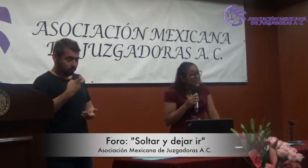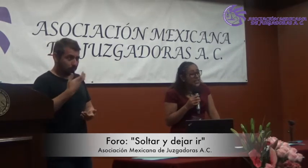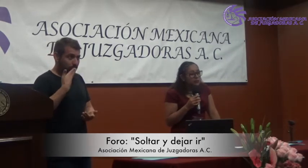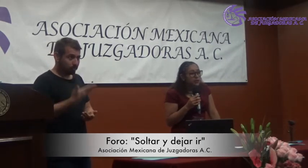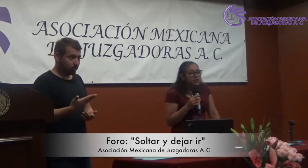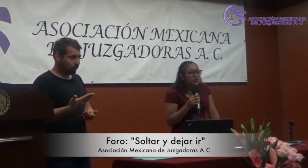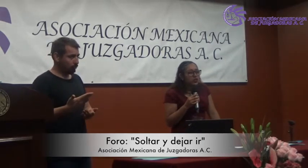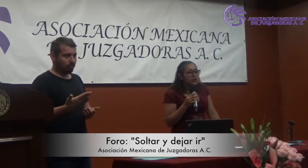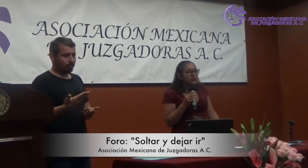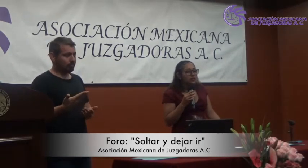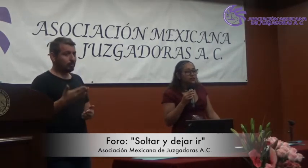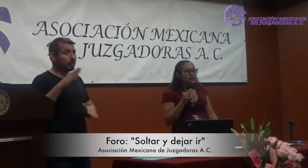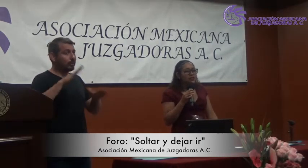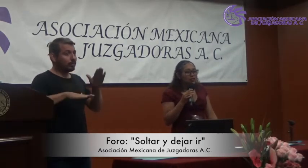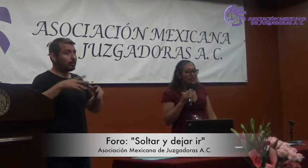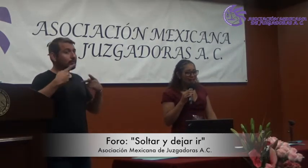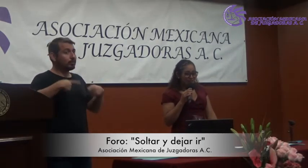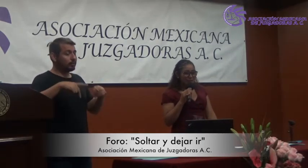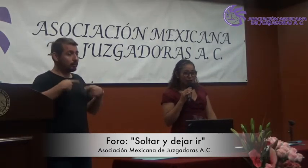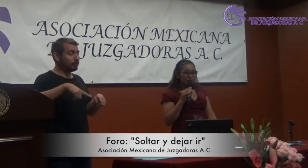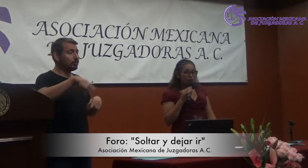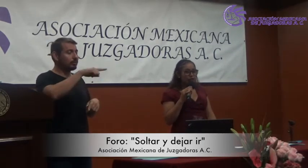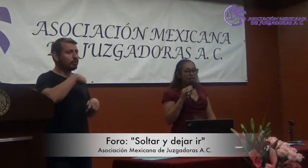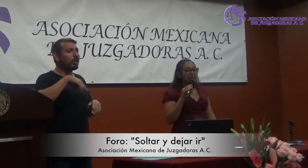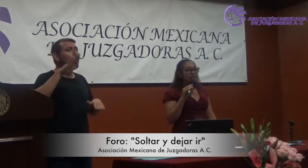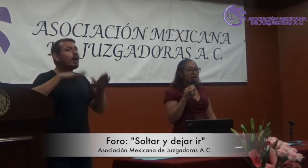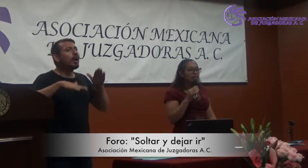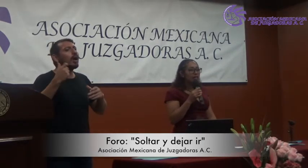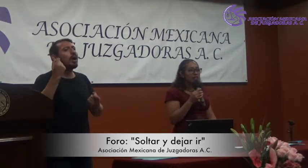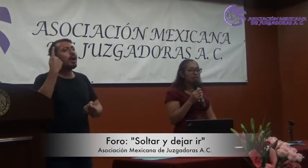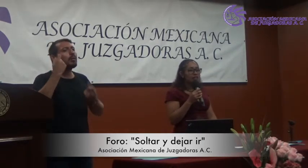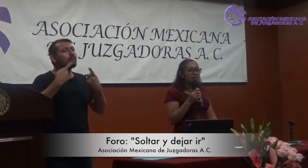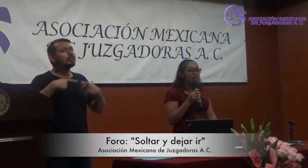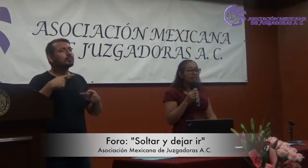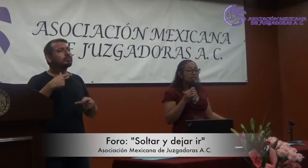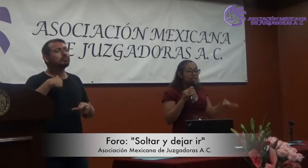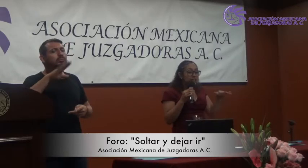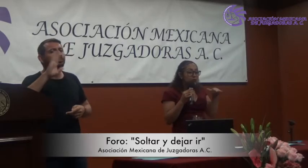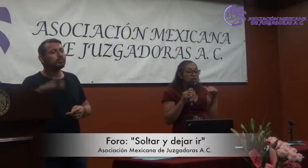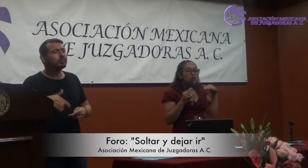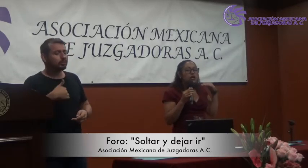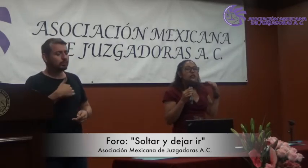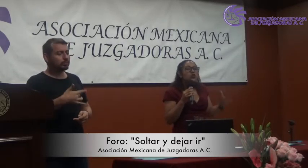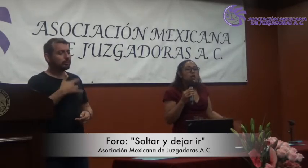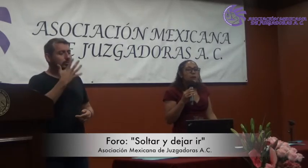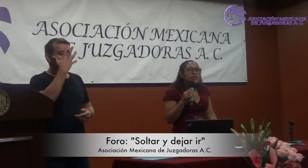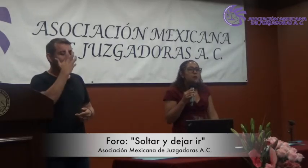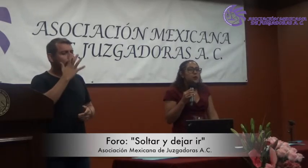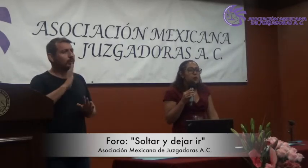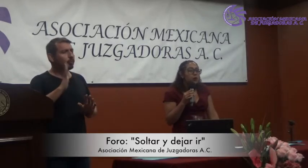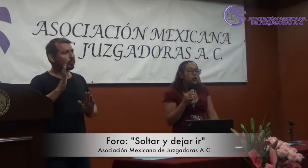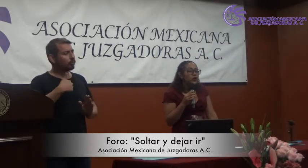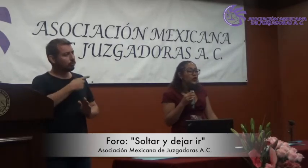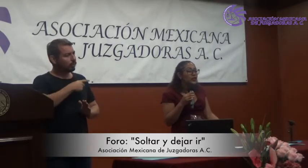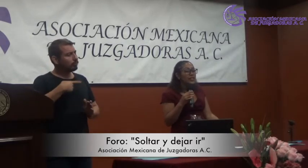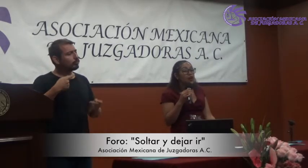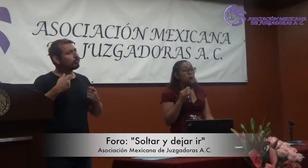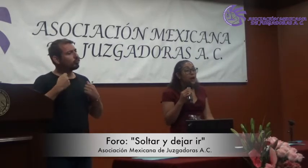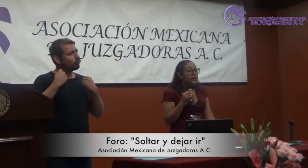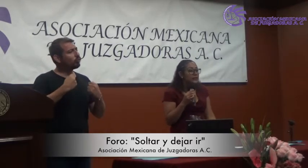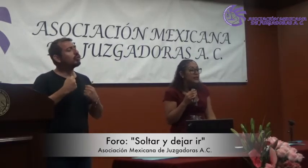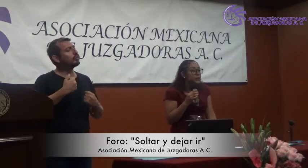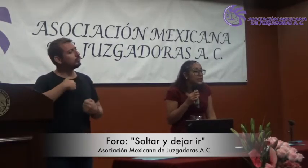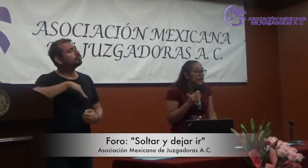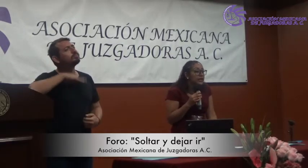También a veces las personas no saben reconocer ese sentimiento en su debida proporción y